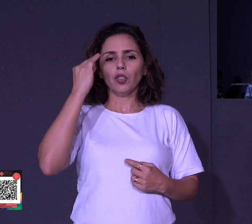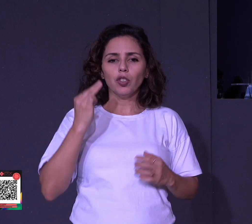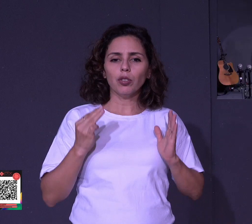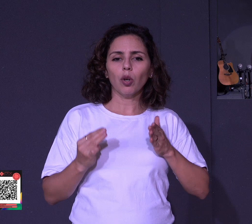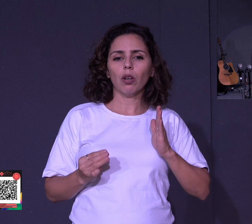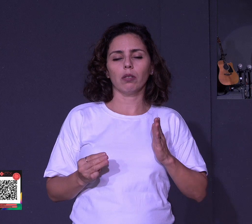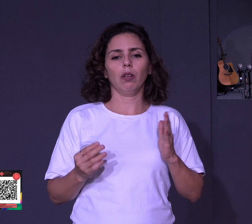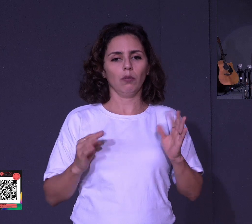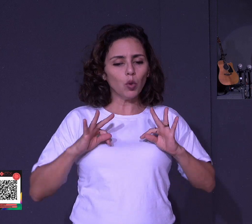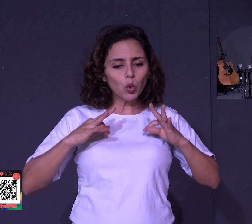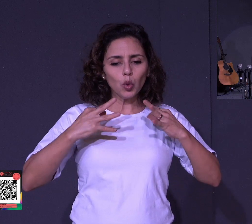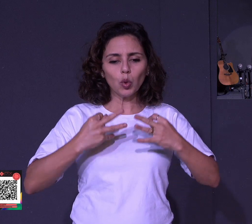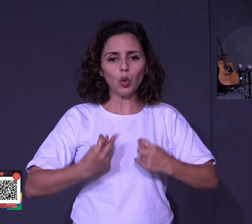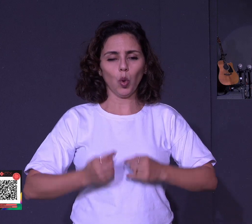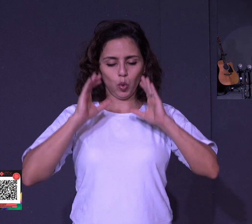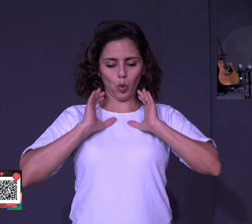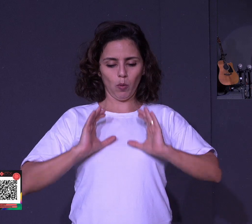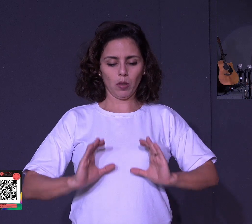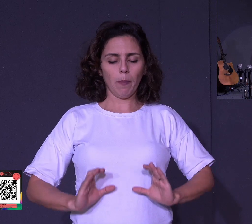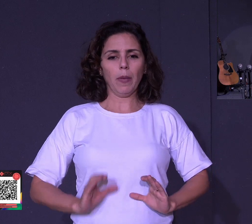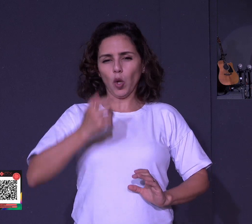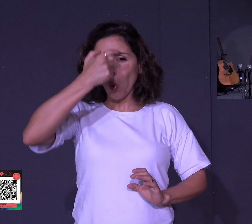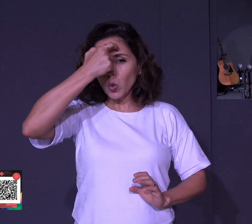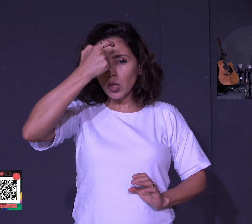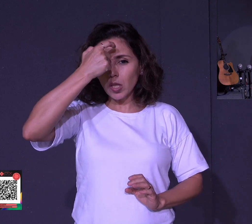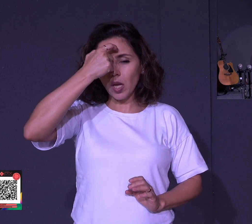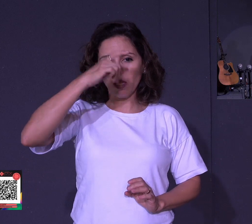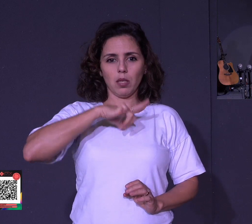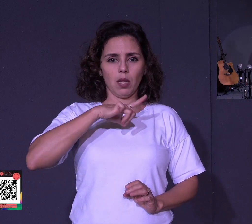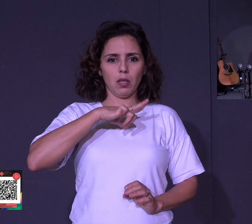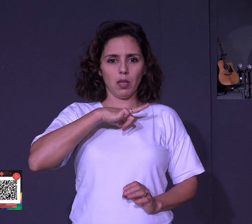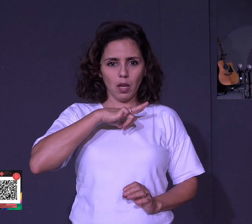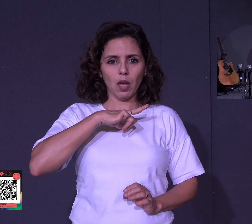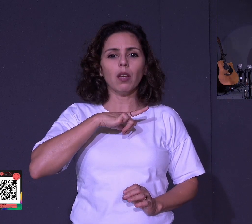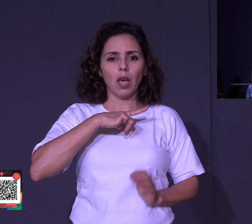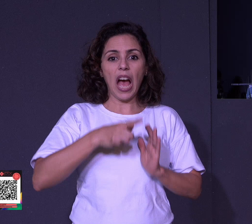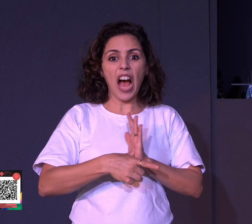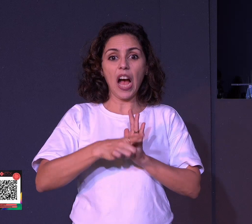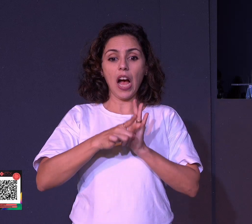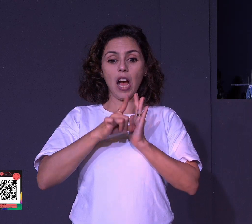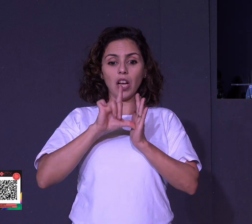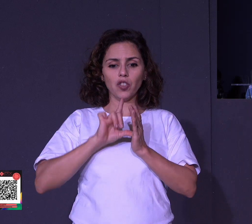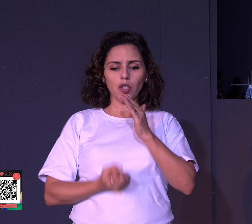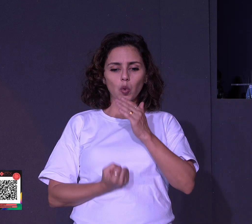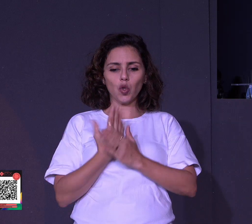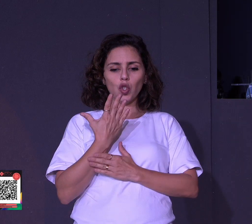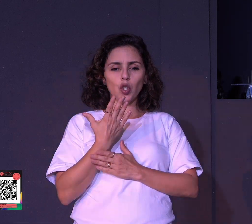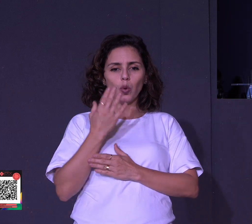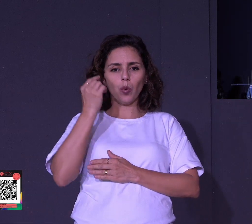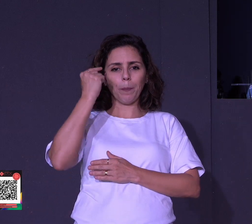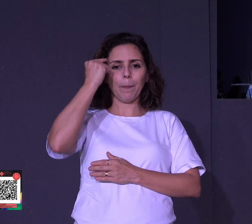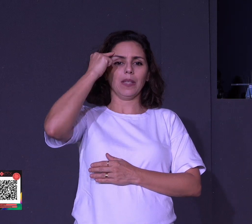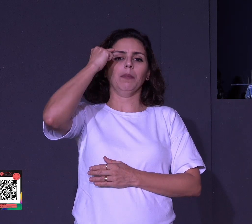Todo comportamento consciente é precedido pelos nossos pensamentos. A vontade,